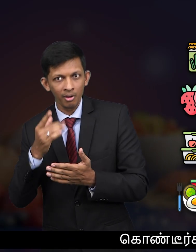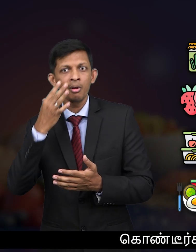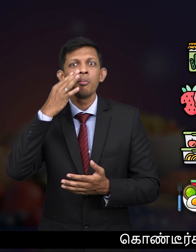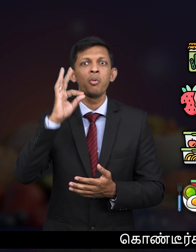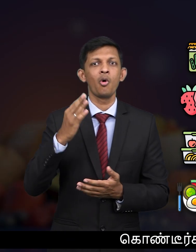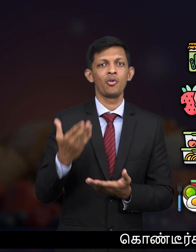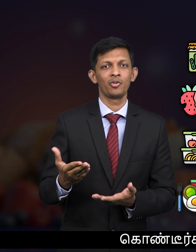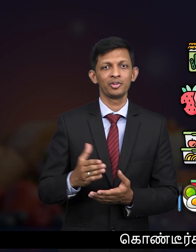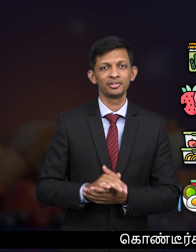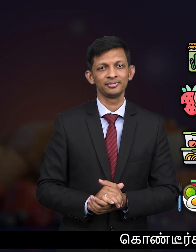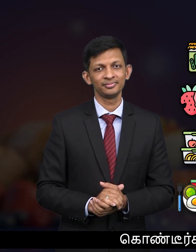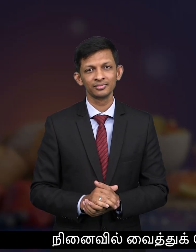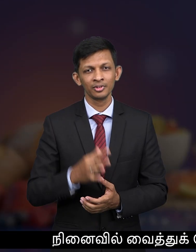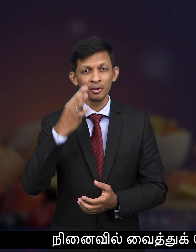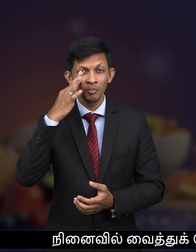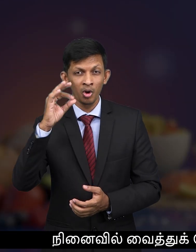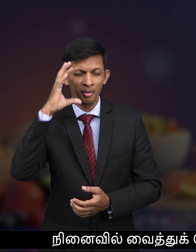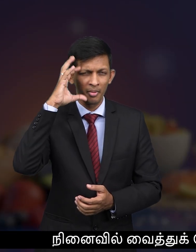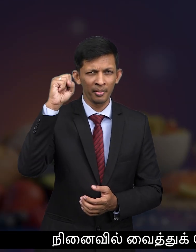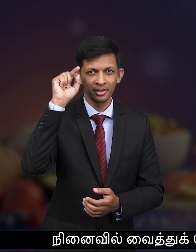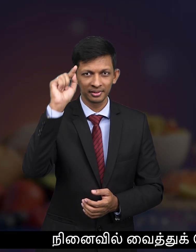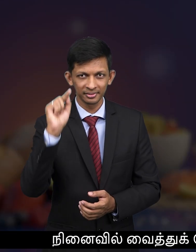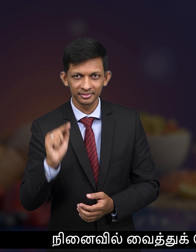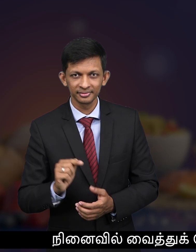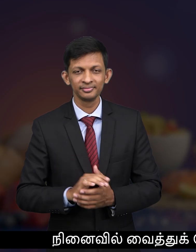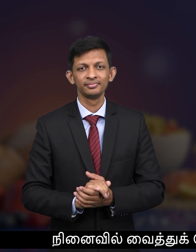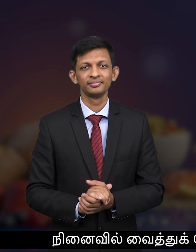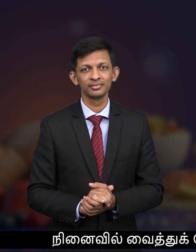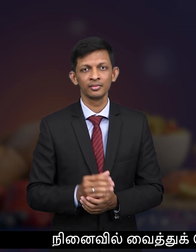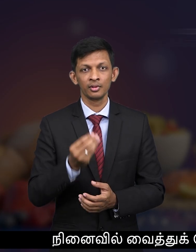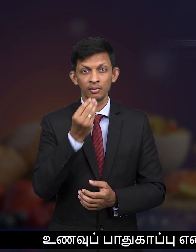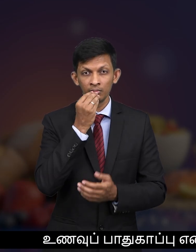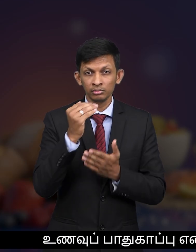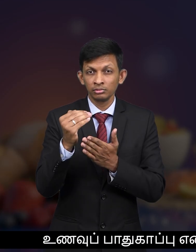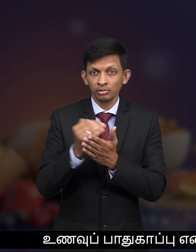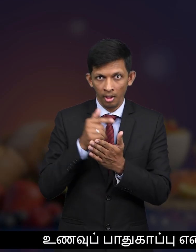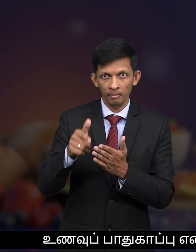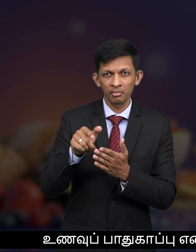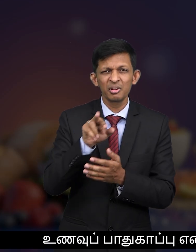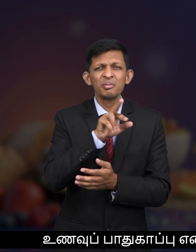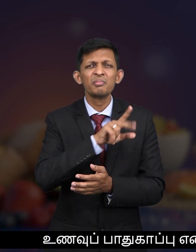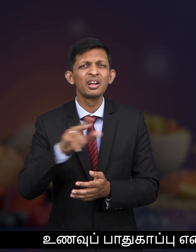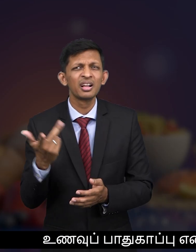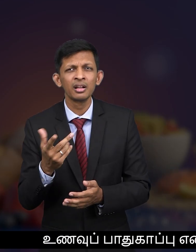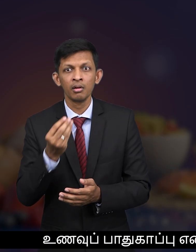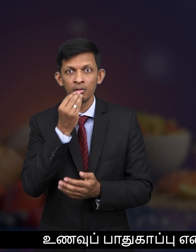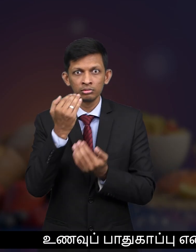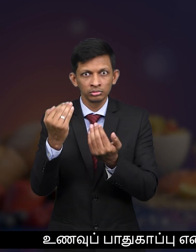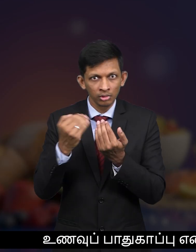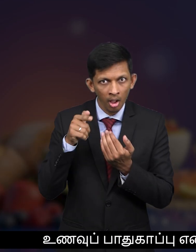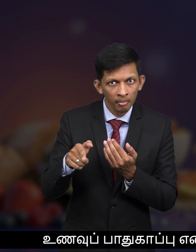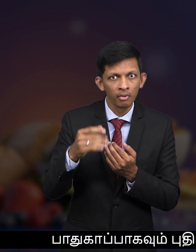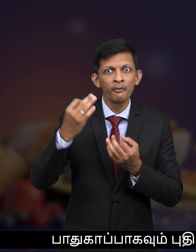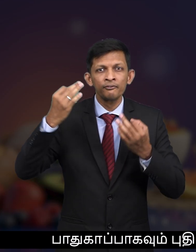நன்கு புரிந்து கொண்டீர்கள் என்று நம்புகிறேன். நினைவில் வைத்துக் கொள்ள வேண்டிய விஷயங்கள்: உணவு பாதுகாப்பு என்பது உணவை